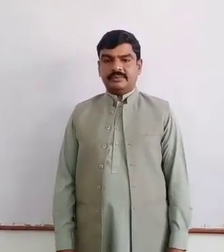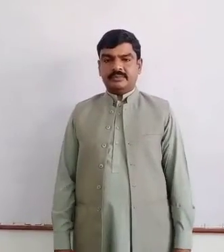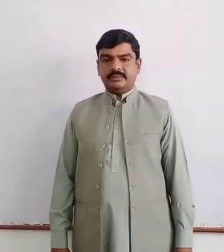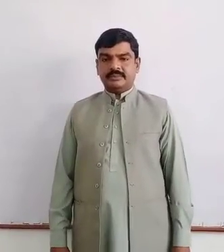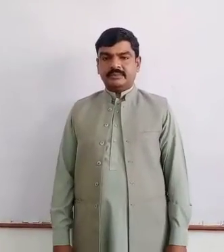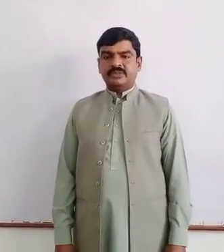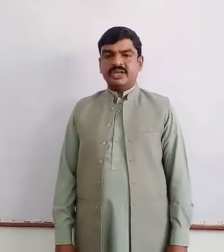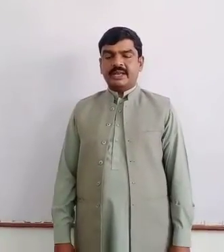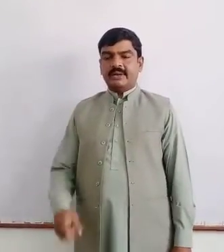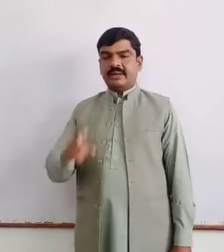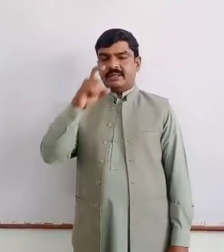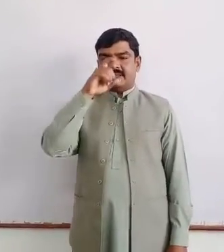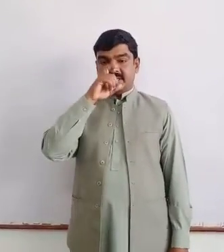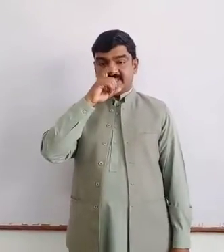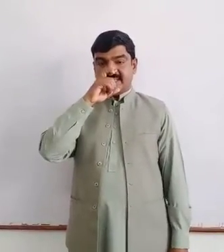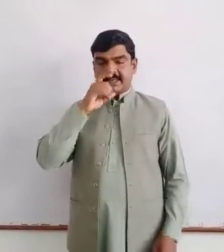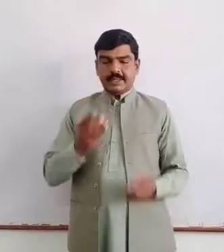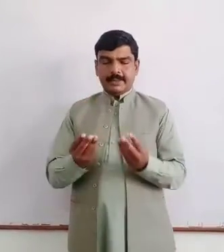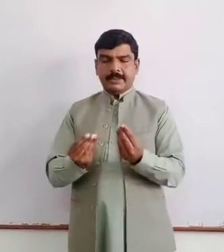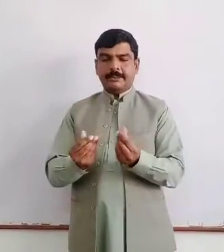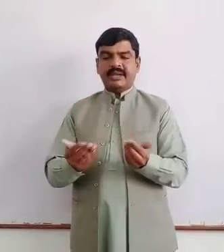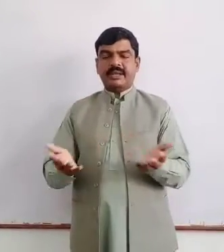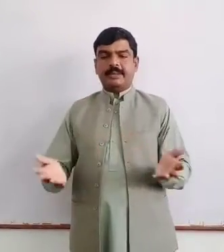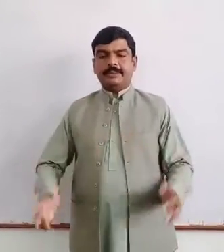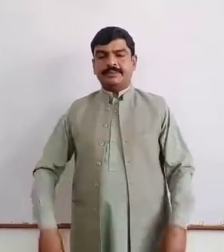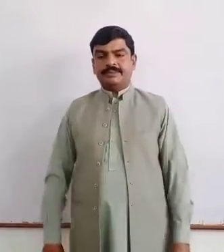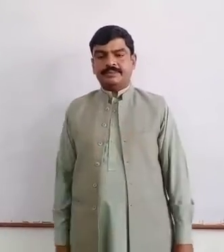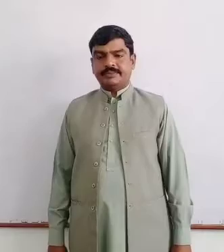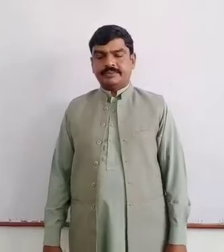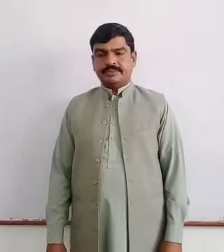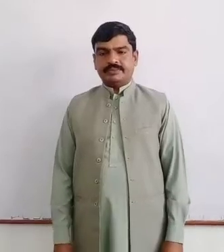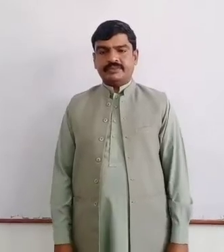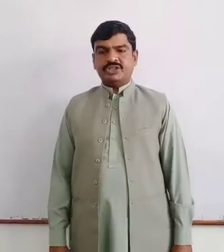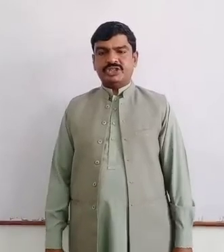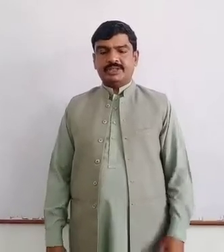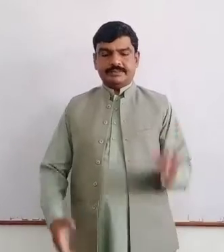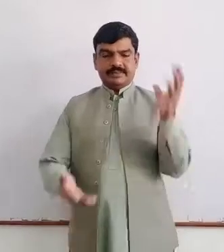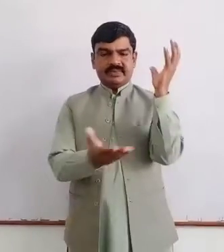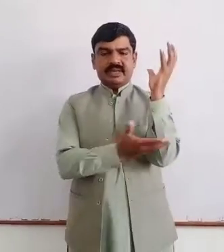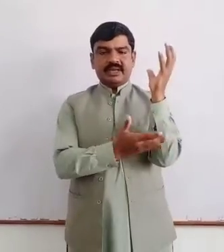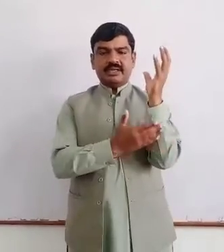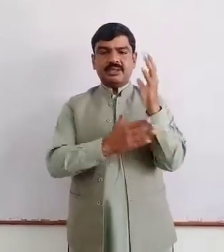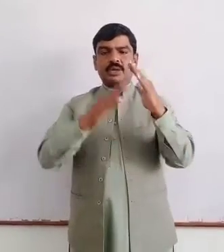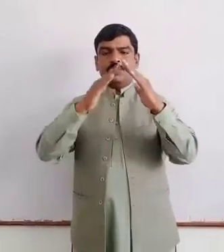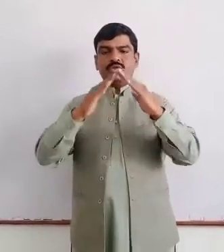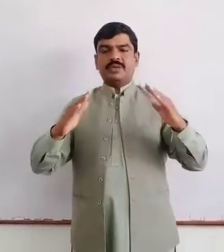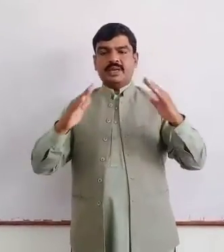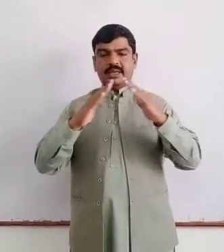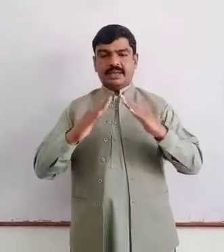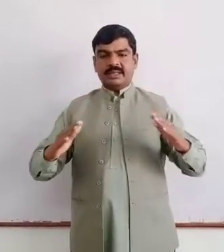चाइना मट्टी। चाइना मट्टी सी से चाइना मट्टी। चीड़। चीड़ दरख्त उस पे इस